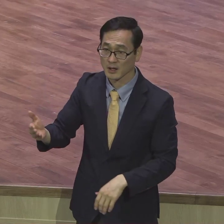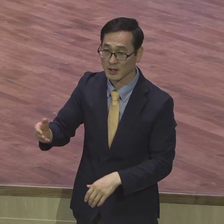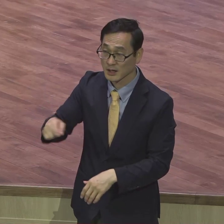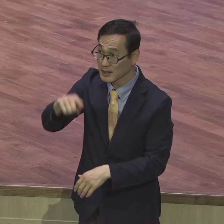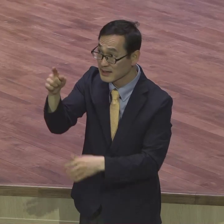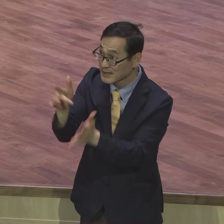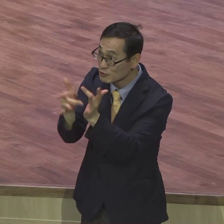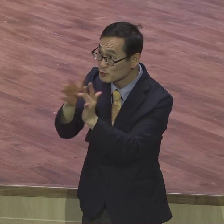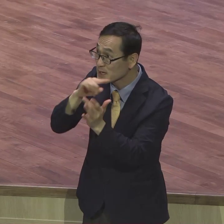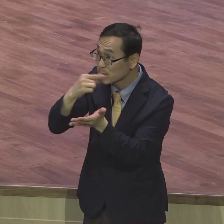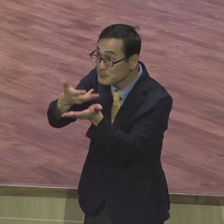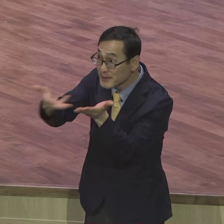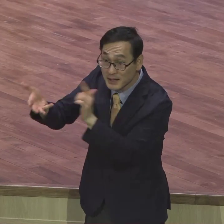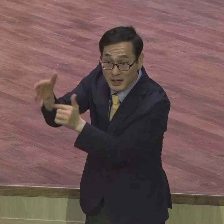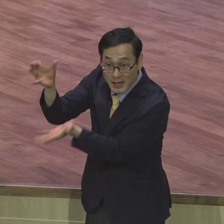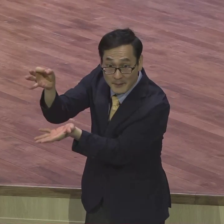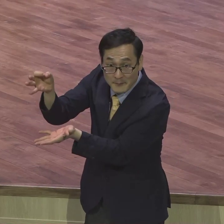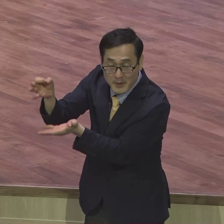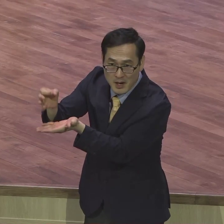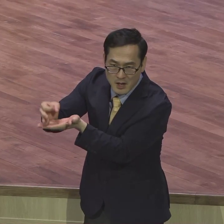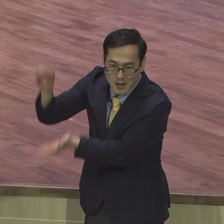그만큼 안타까운 일이 없어요.